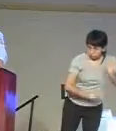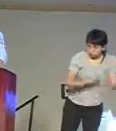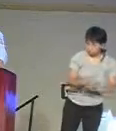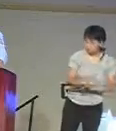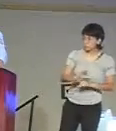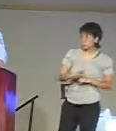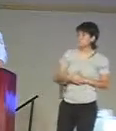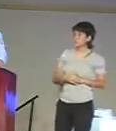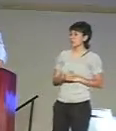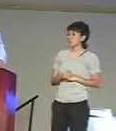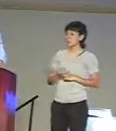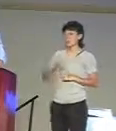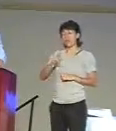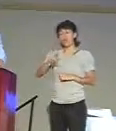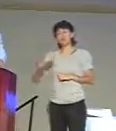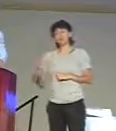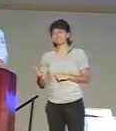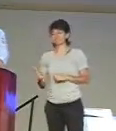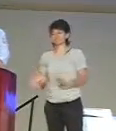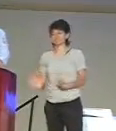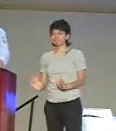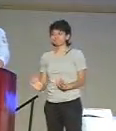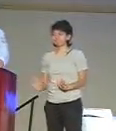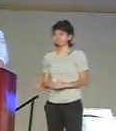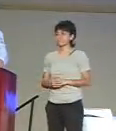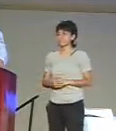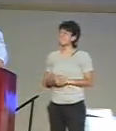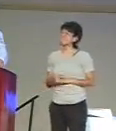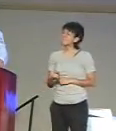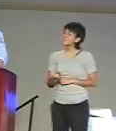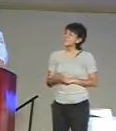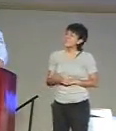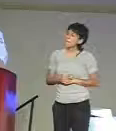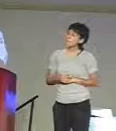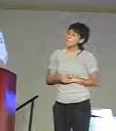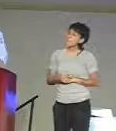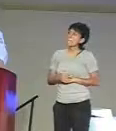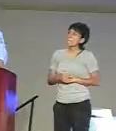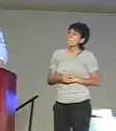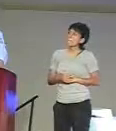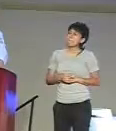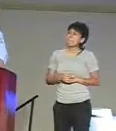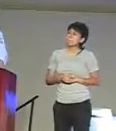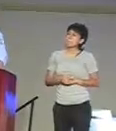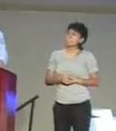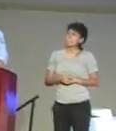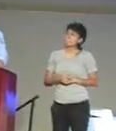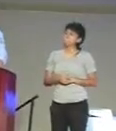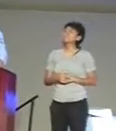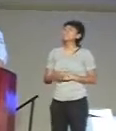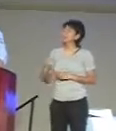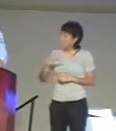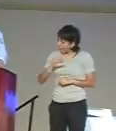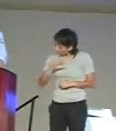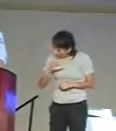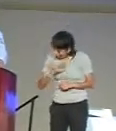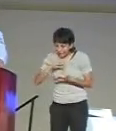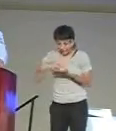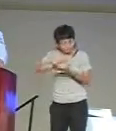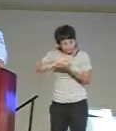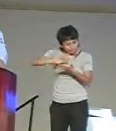25.6%. Y esto y mucho depende de que, a pesar de que haya políticas